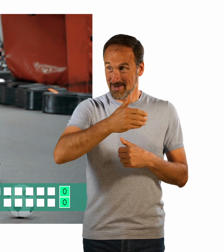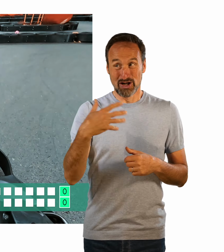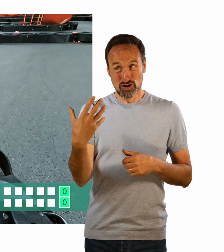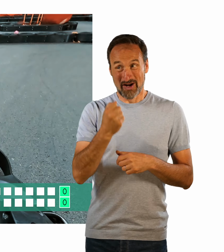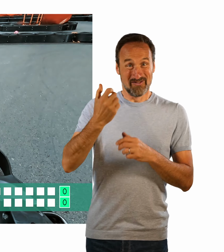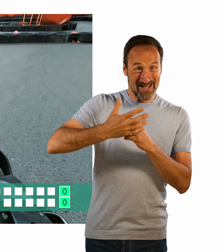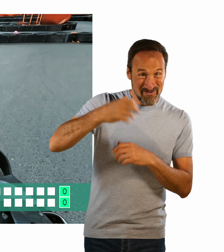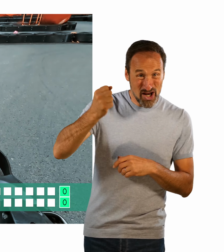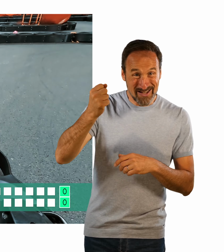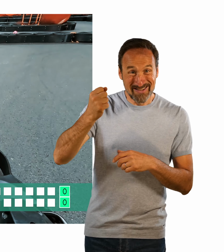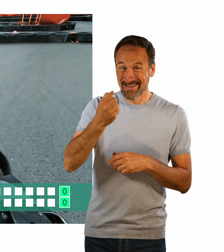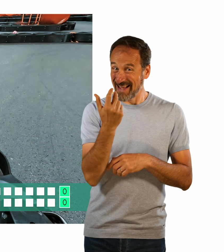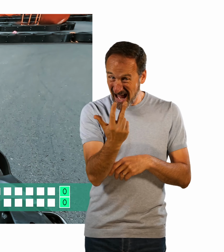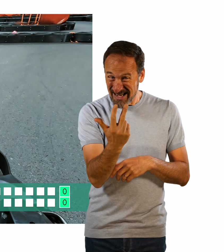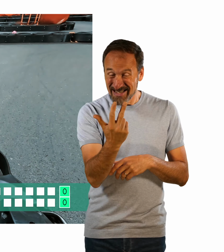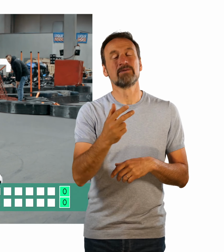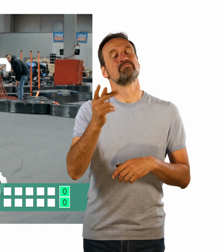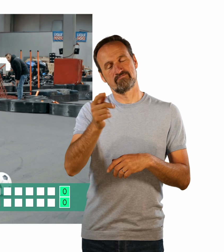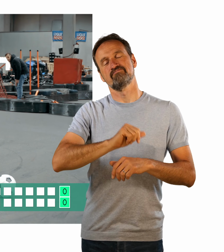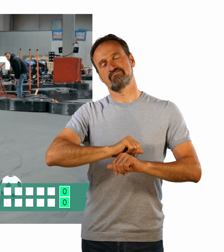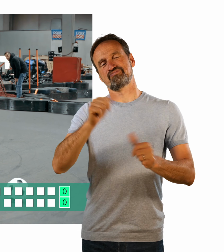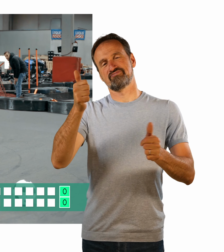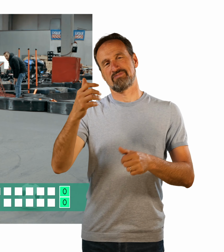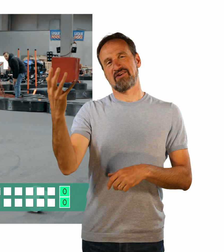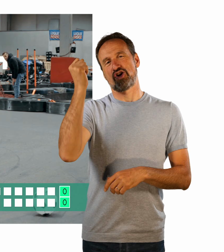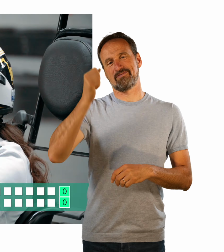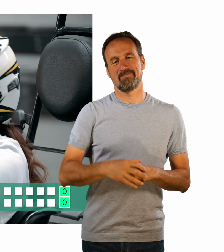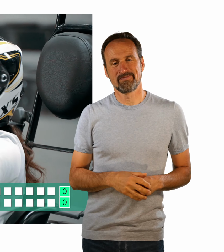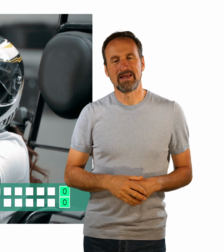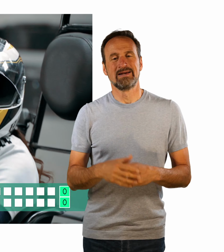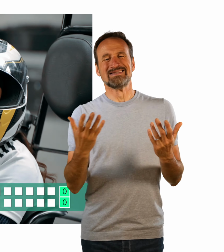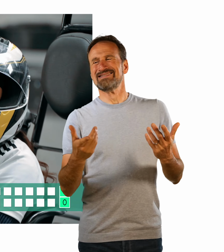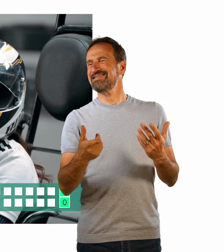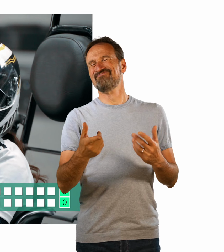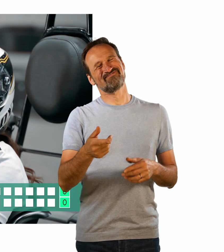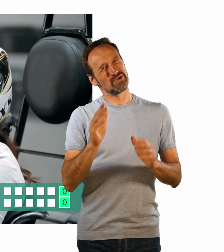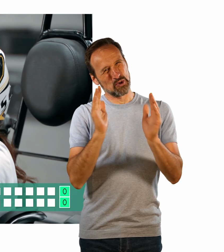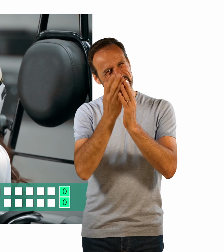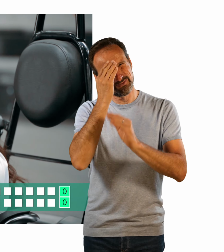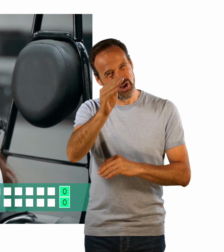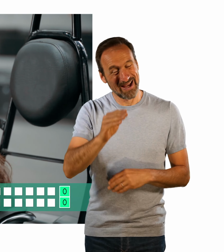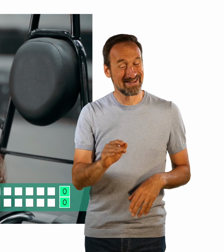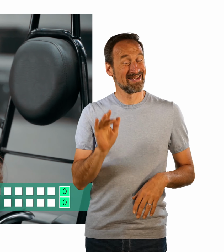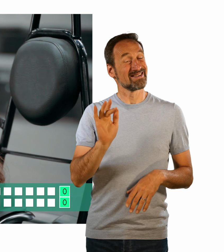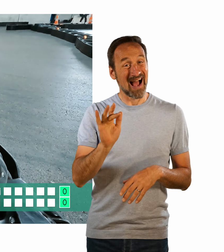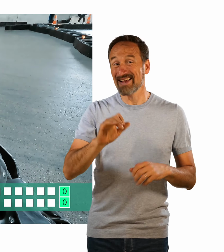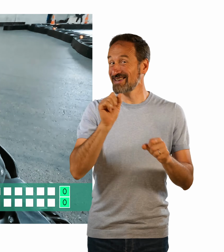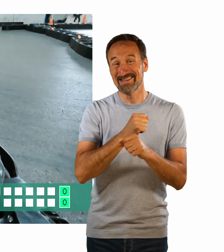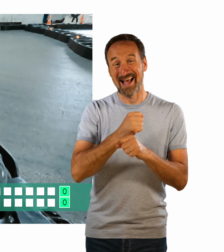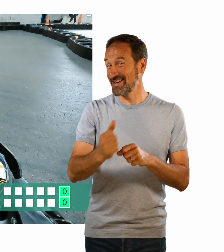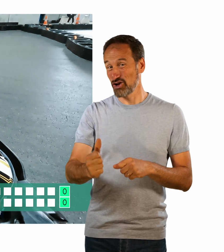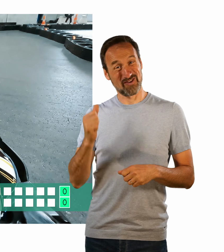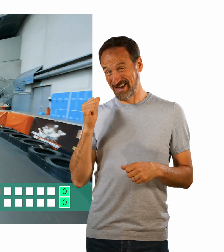gut aus, wollte ich gerade sagen. Und da ist er auch schon weg. Kurz gesagt, diese Karts können nicht rückwärts fahren. Das heißt, ist man einmal am Ball